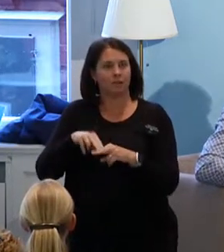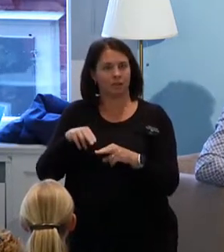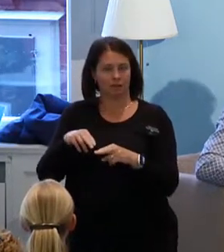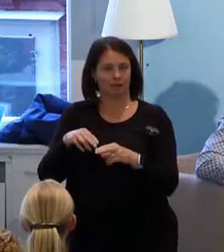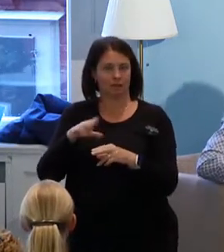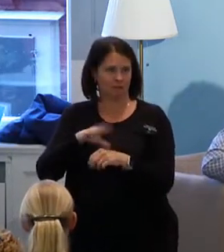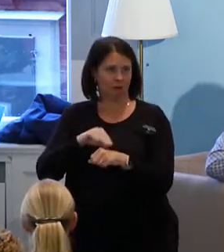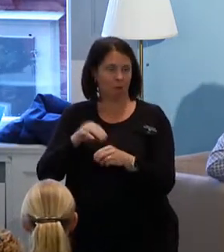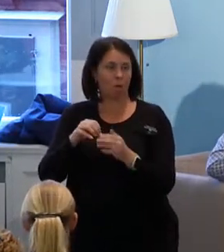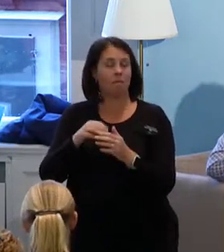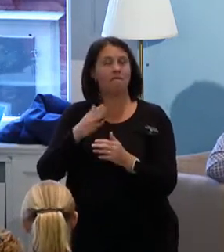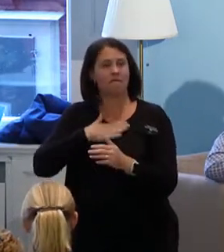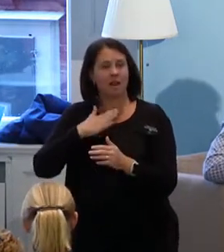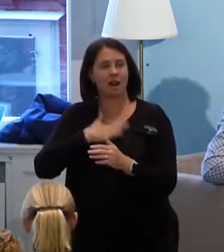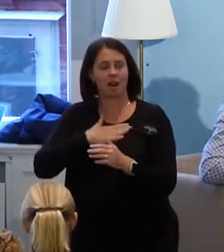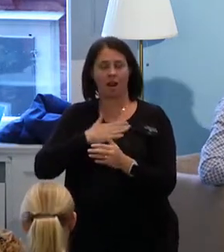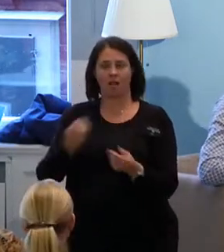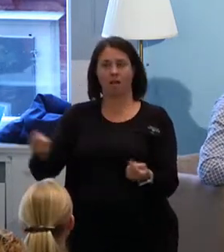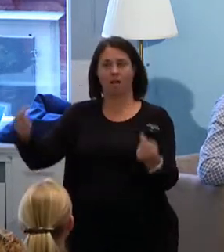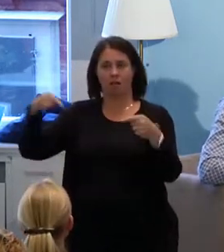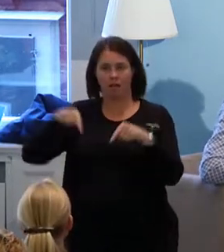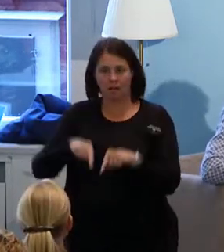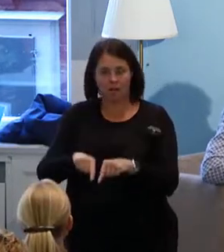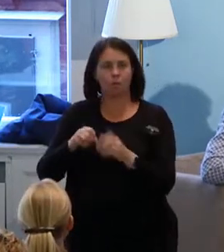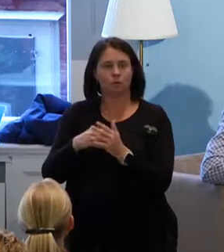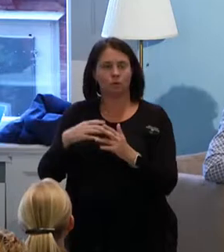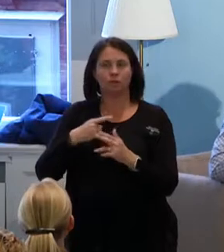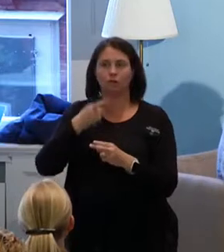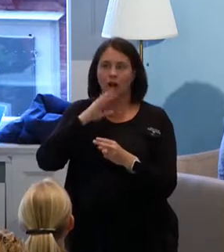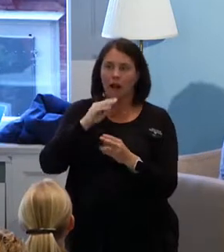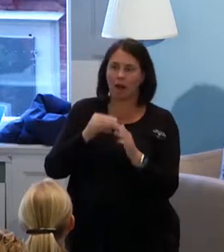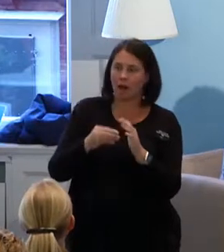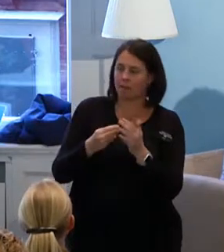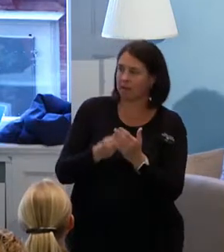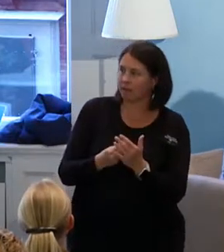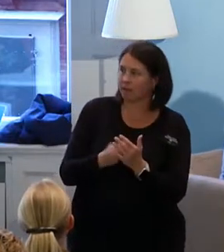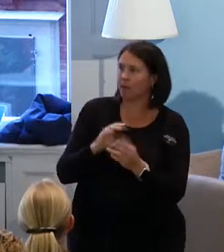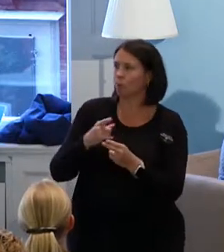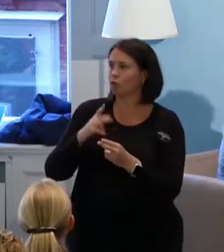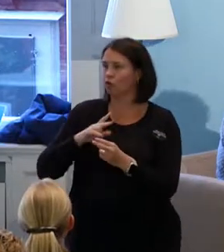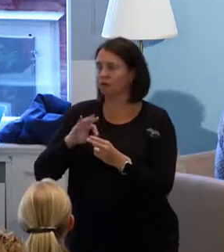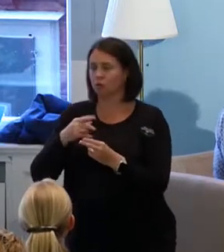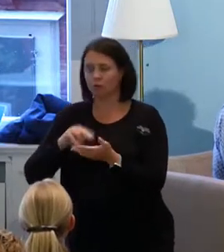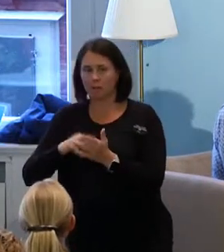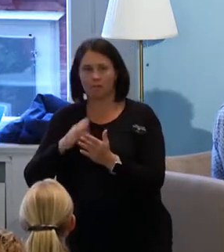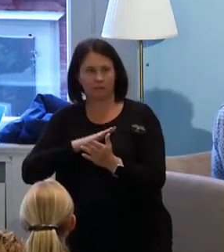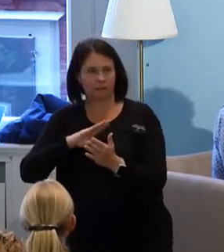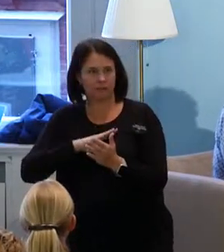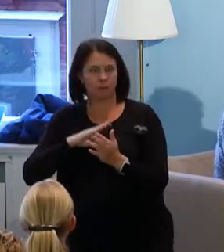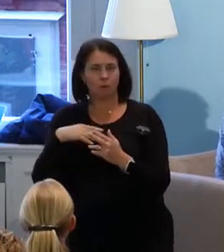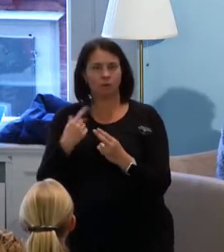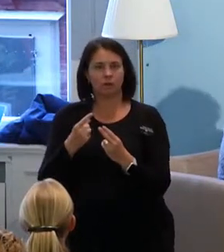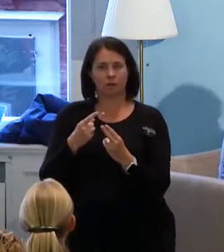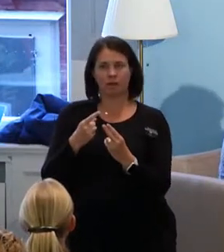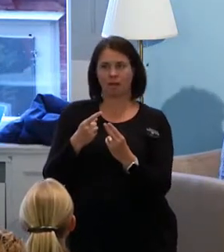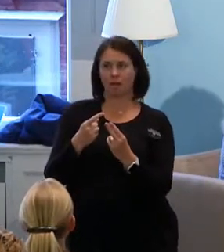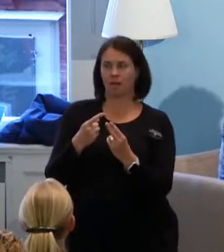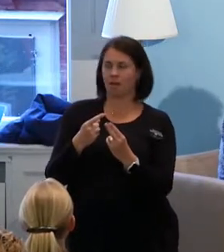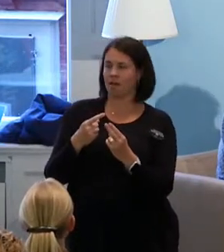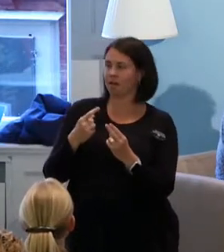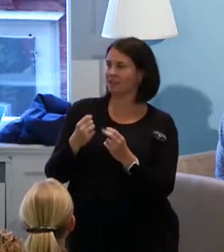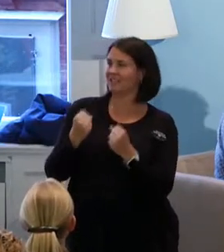till Sverige för att det finns just föräldrapenning och trygghetssystem, och att det är någon form av unique selling point, något